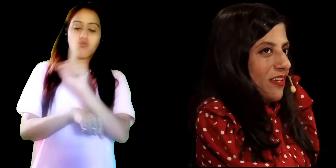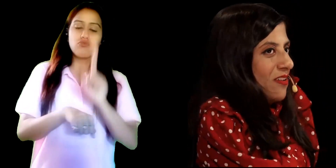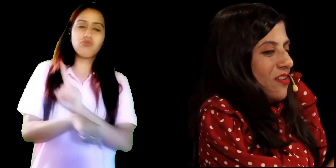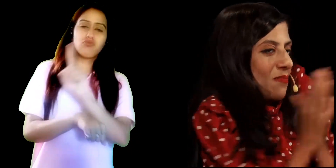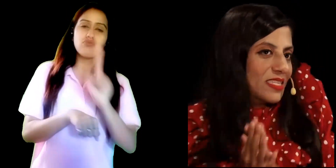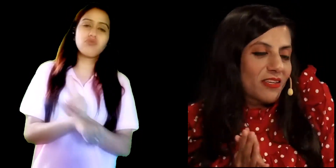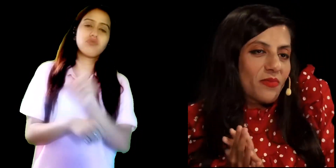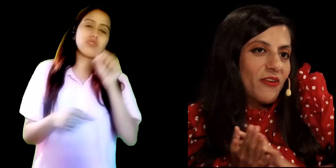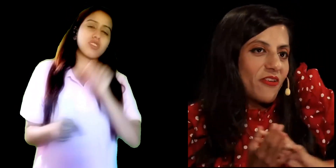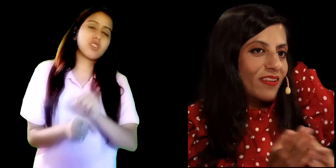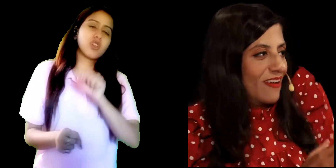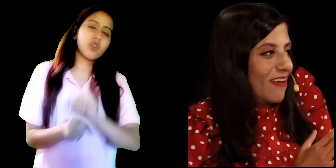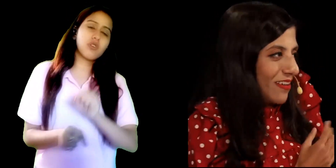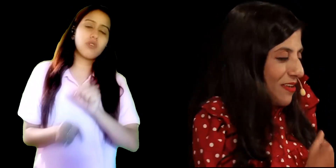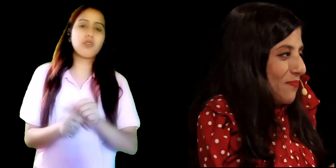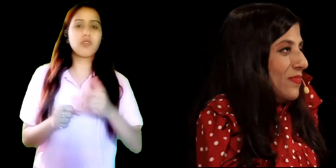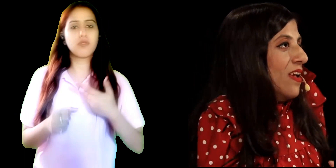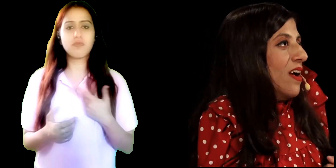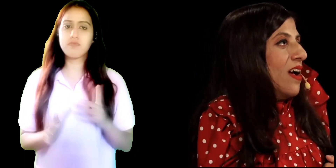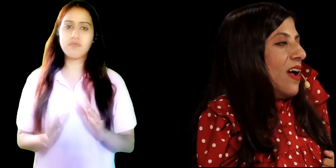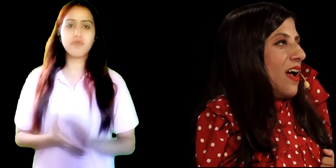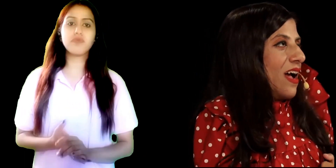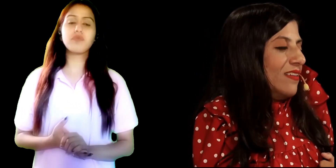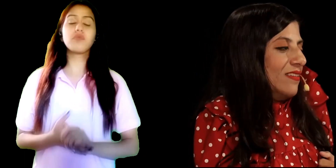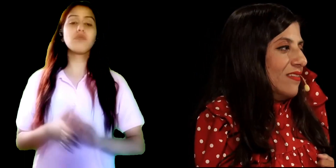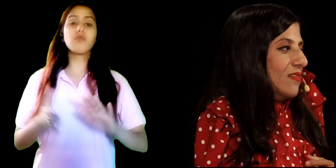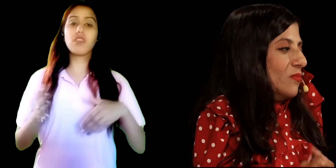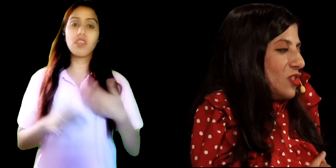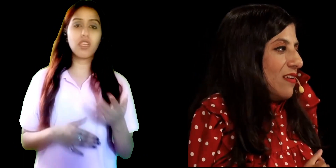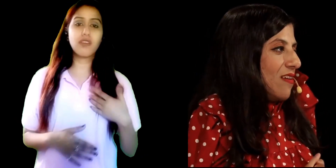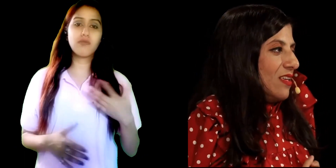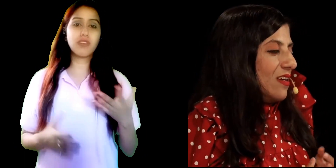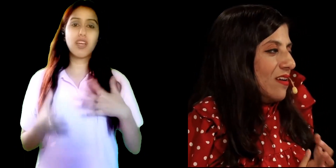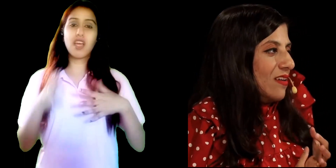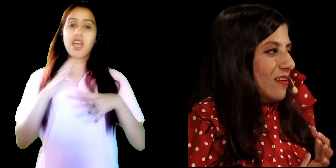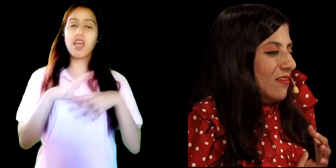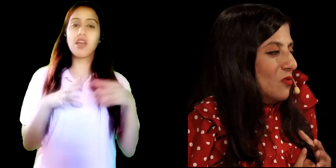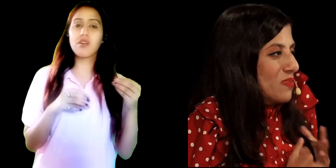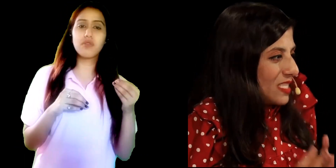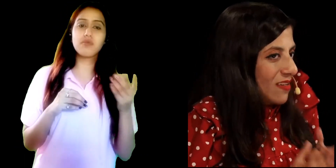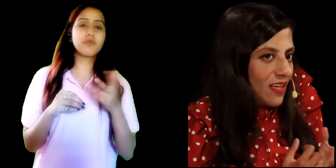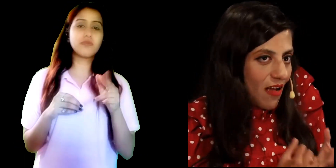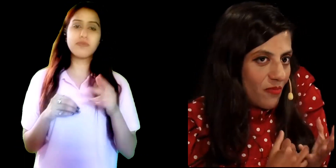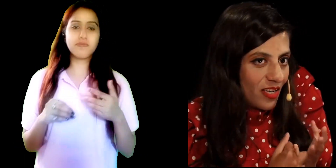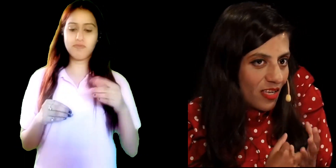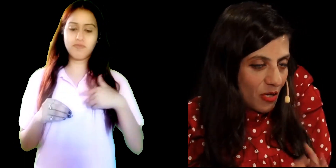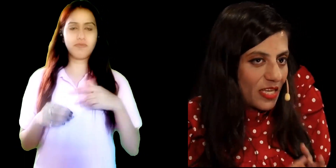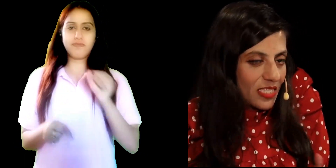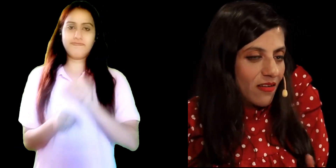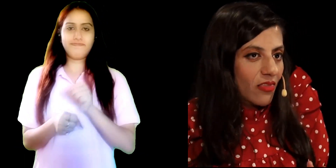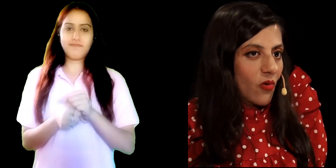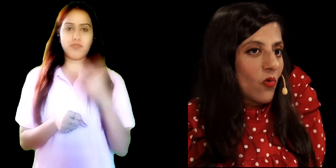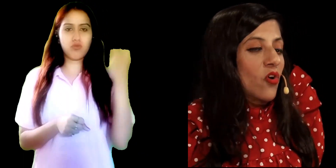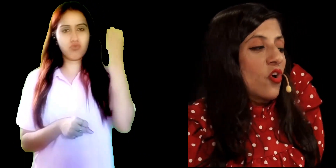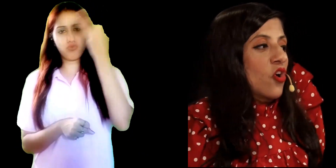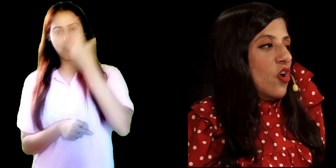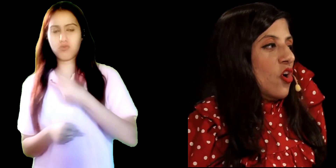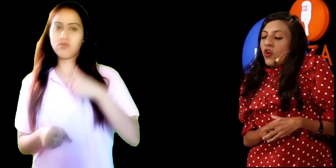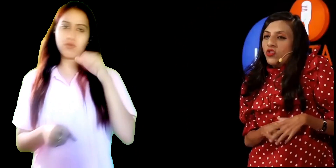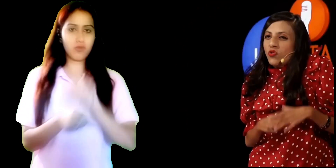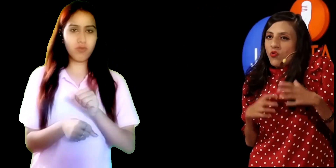घंटे काम किया, पैसे कमाए और घर आ गई। एंड मुझे लगा कि यार अगर तुम 20 घंटे काम करने की कैपेसिटी रखते